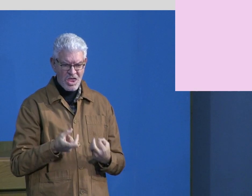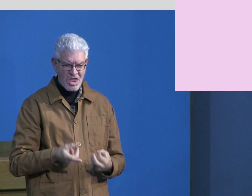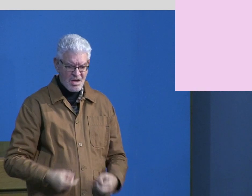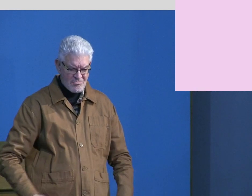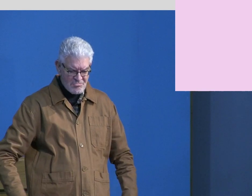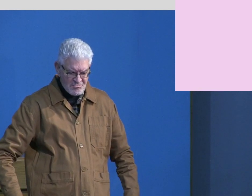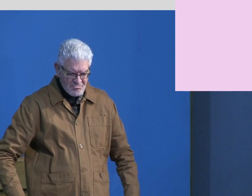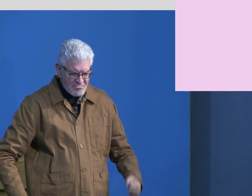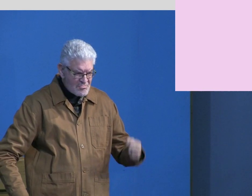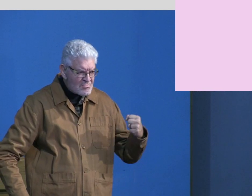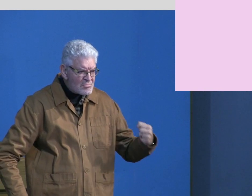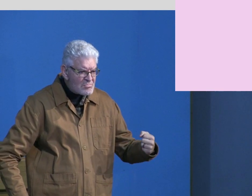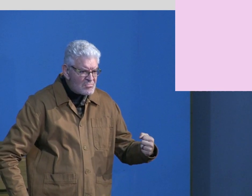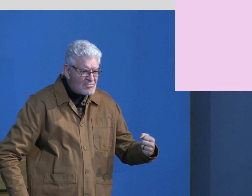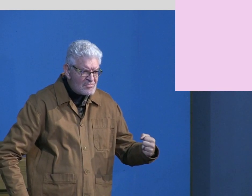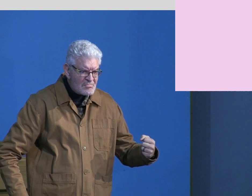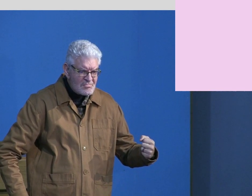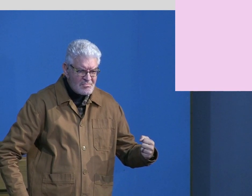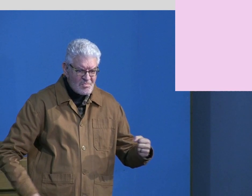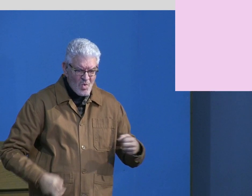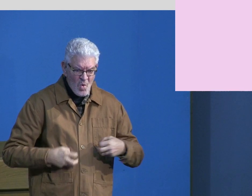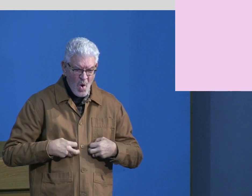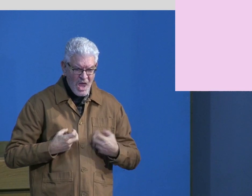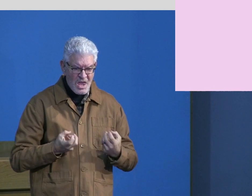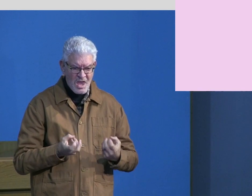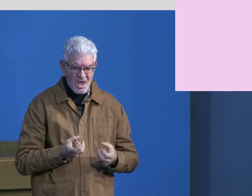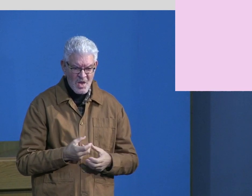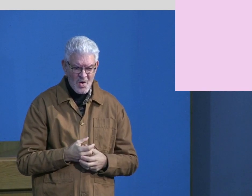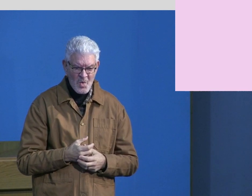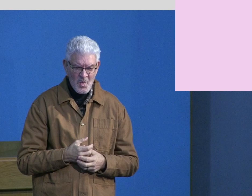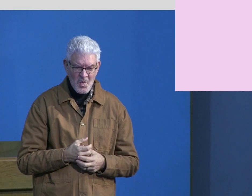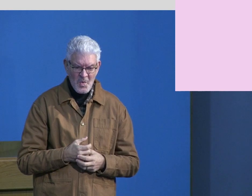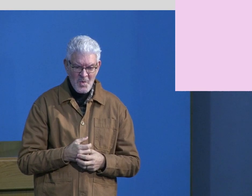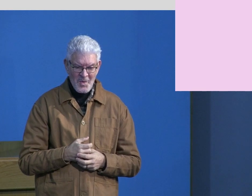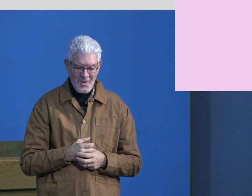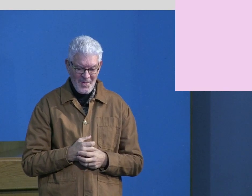Lyk na 'n kwai ou met 'n staf in die hand, of 'n spies in die hand.